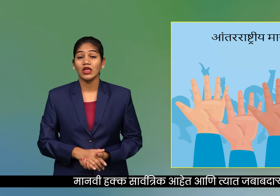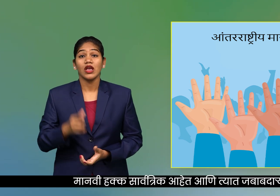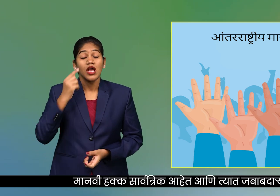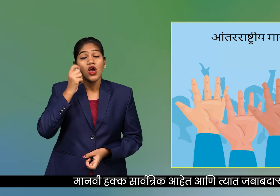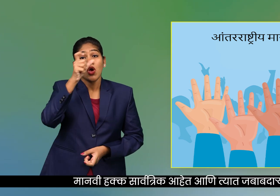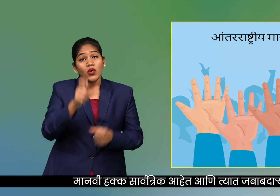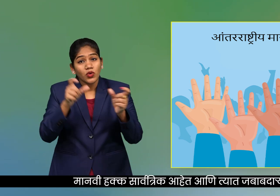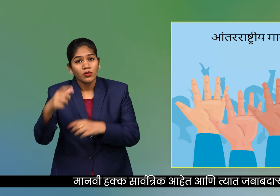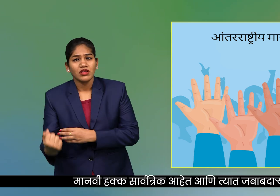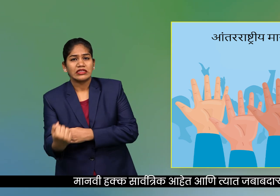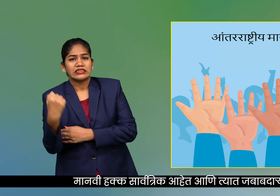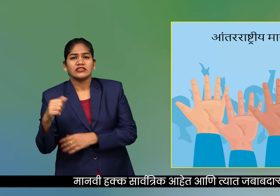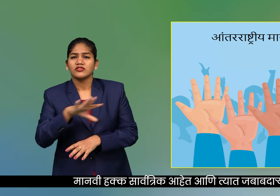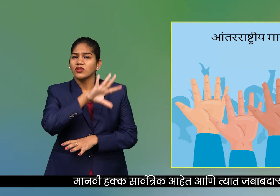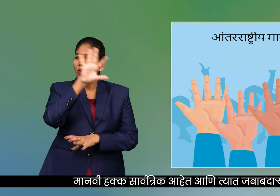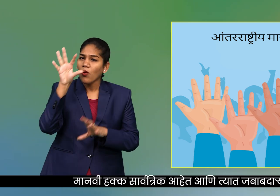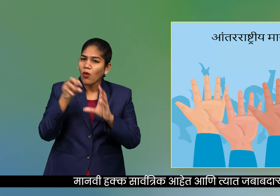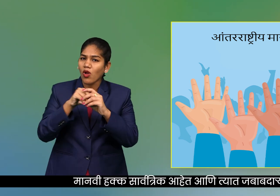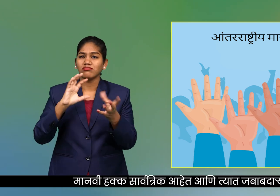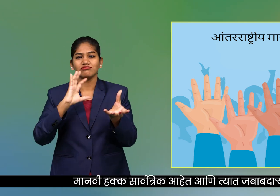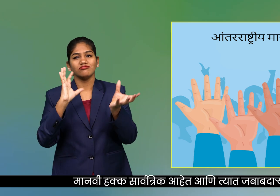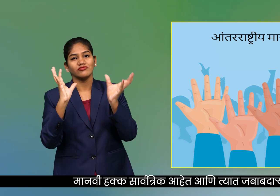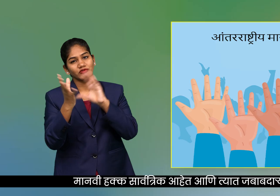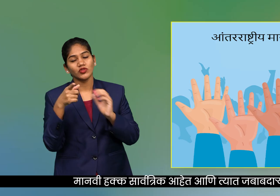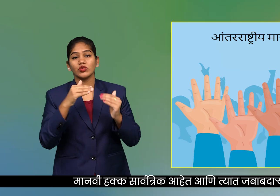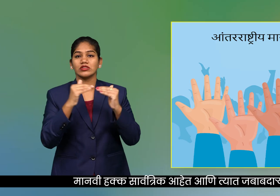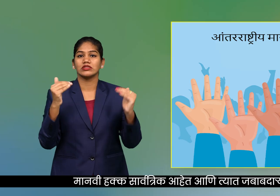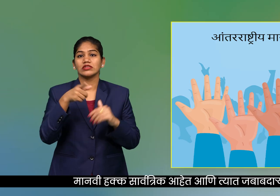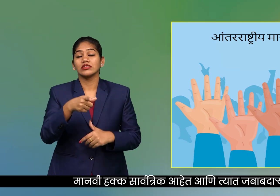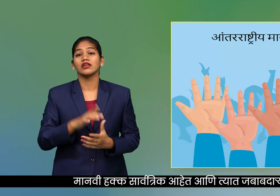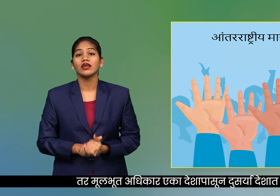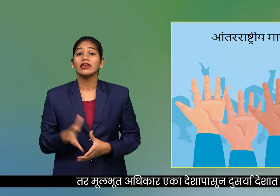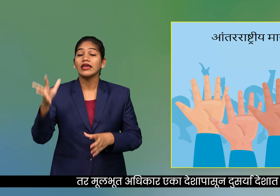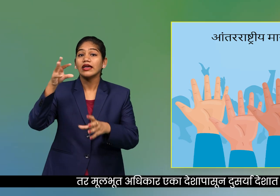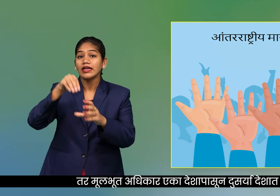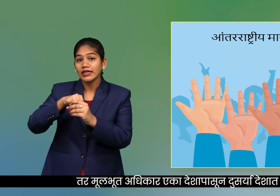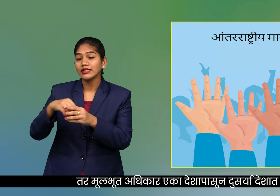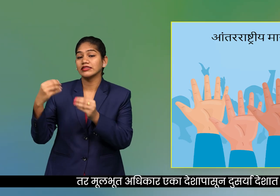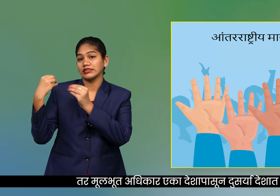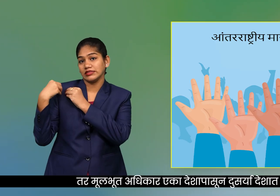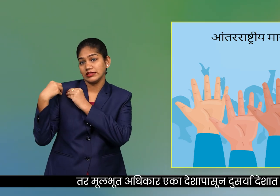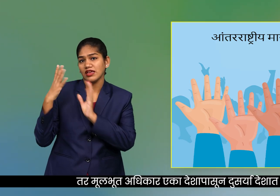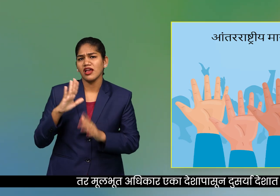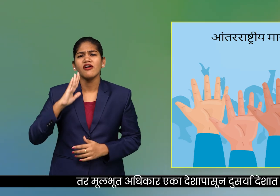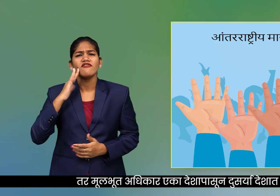मानवी हक्क सार्वत्रिक आहेत आणि त्या जबाबदाऱ्या समाविष्ट आहेत, तर मूलभूत अधिकार